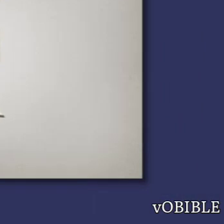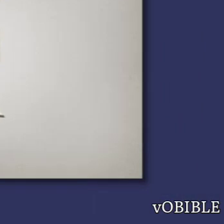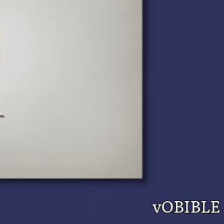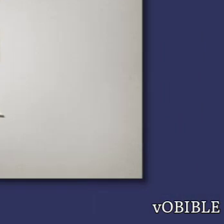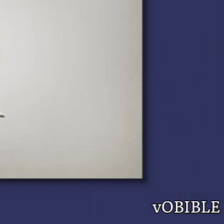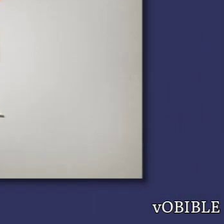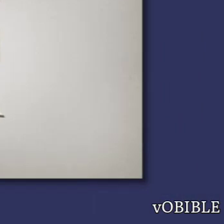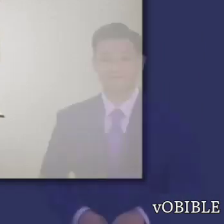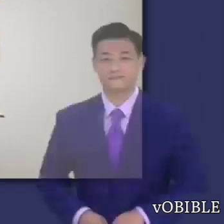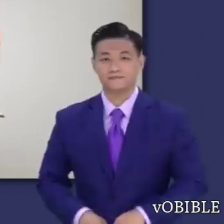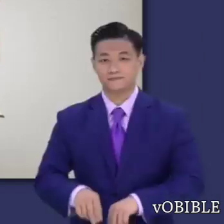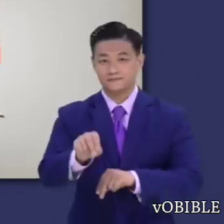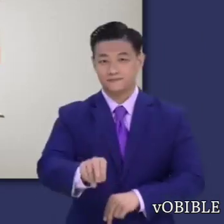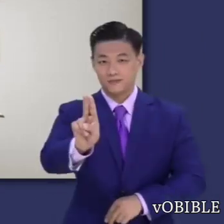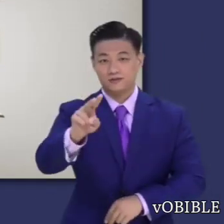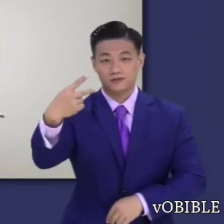约翰二书简介。